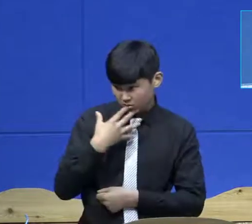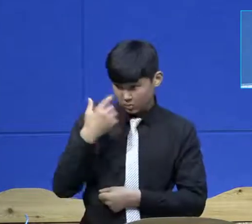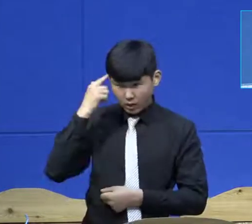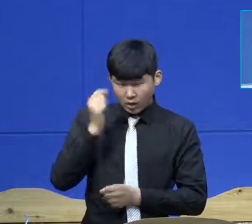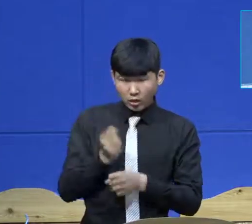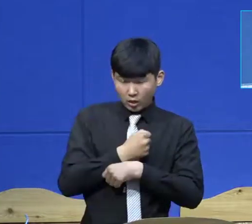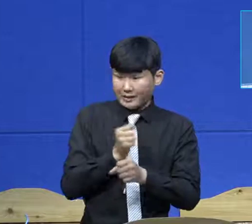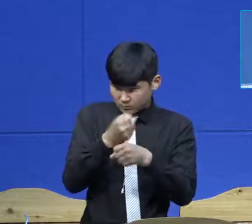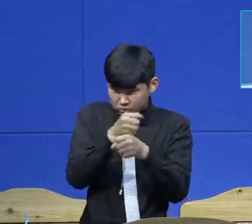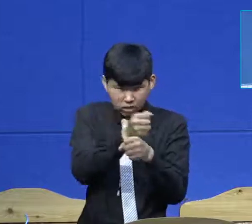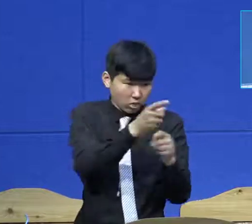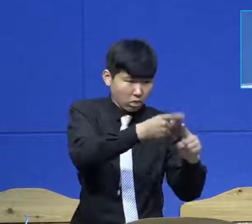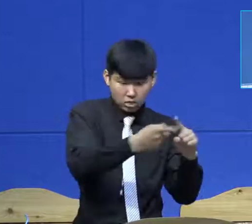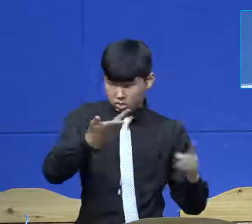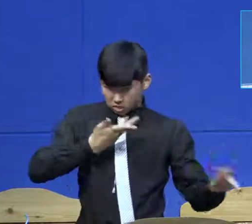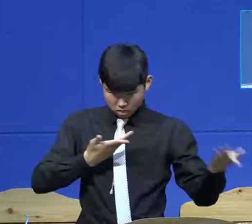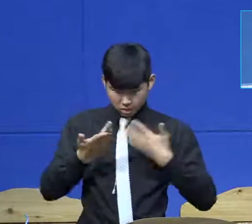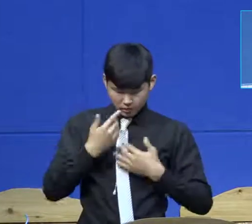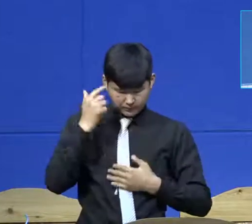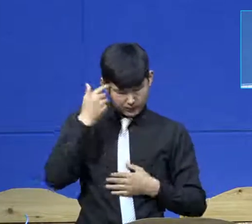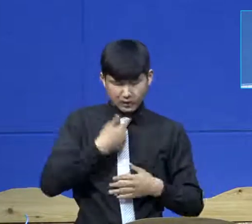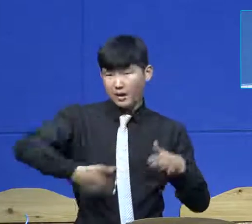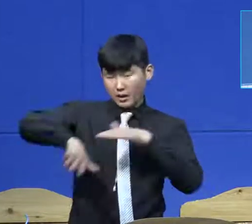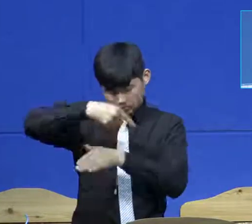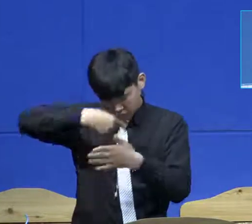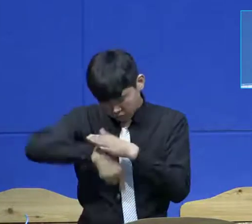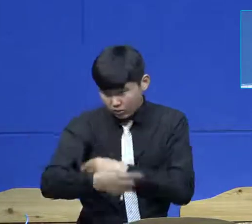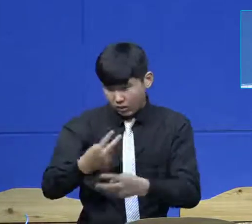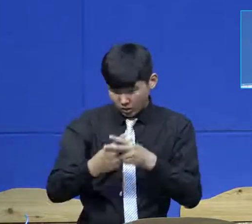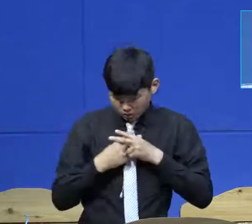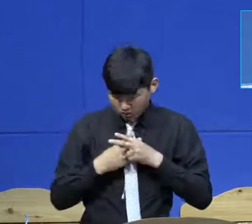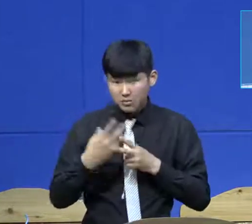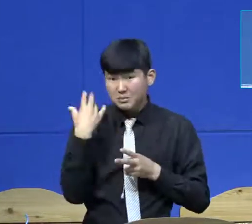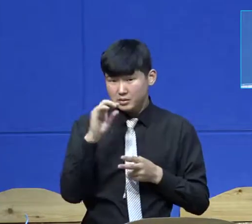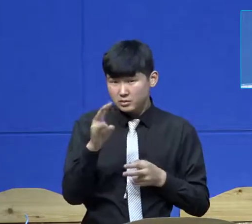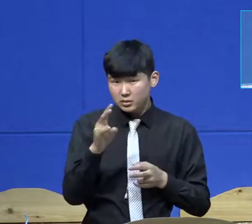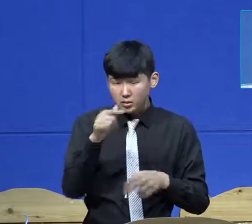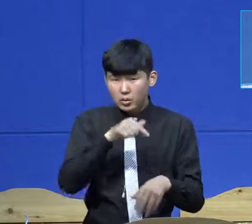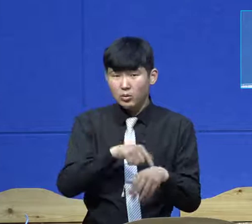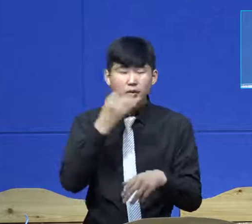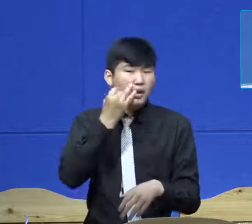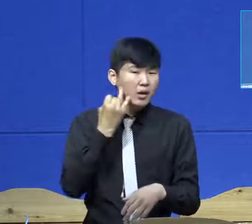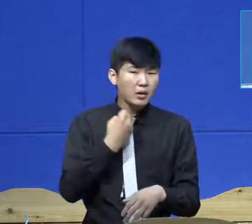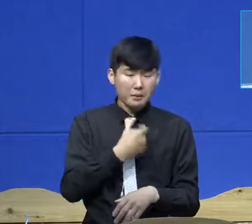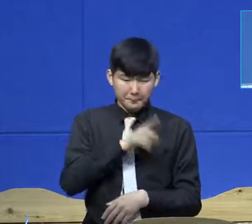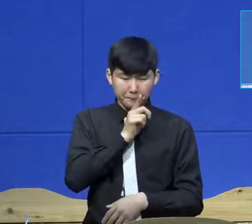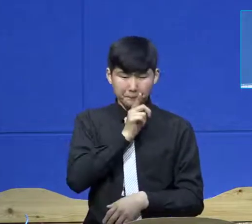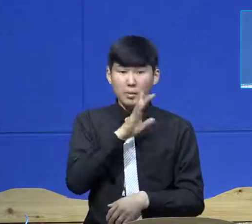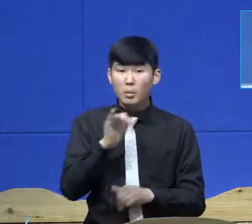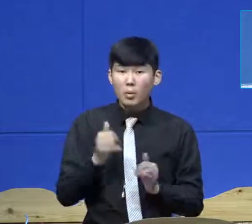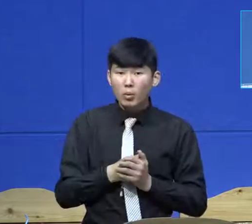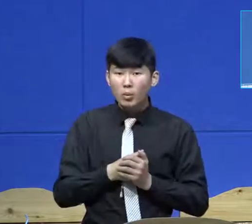занл хийлүүллээ. Газар дөрөгш хоронд хоригдоод байж байсан. Тэр үед Ирэмэ амаа жимичнө дуугаа байцсан